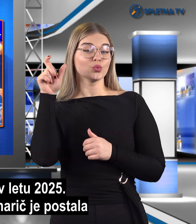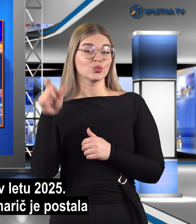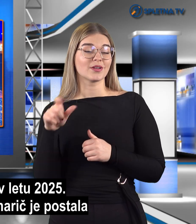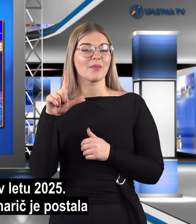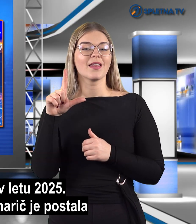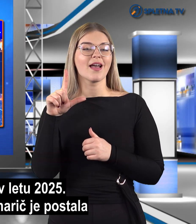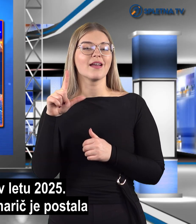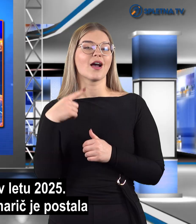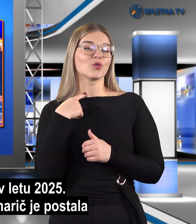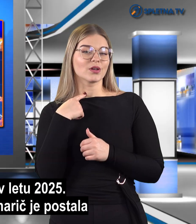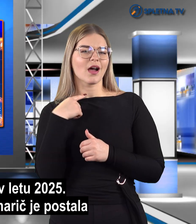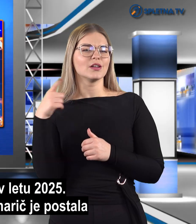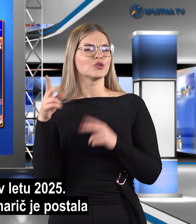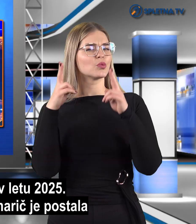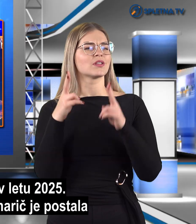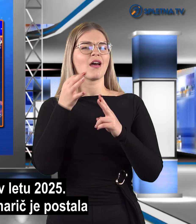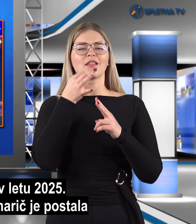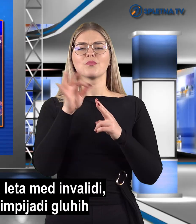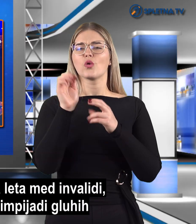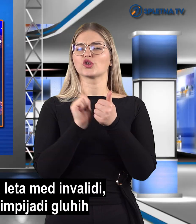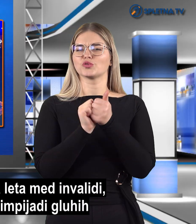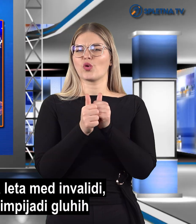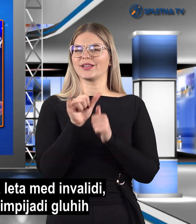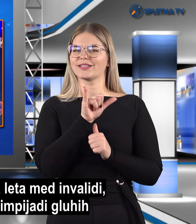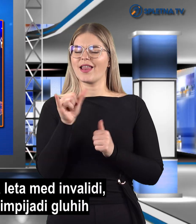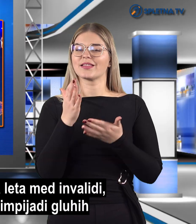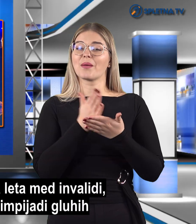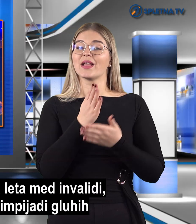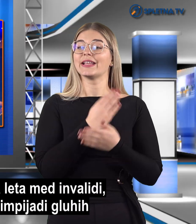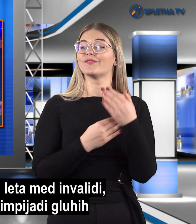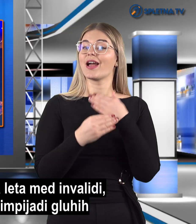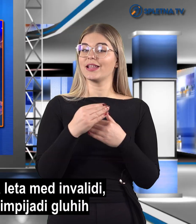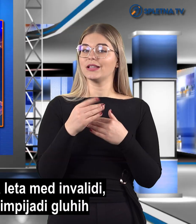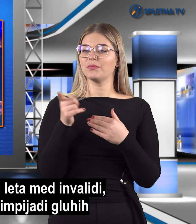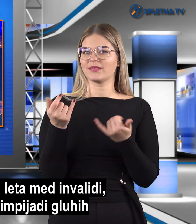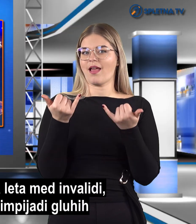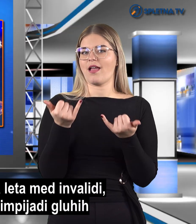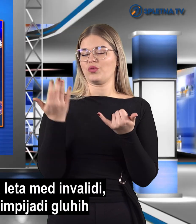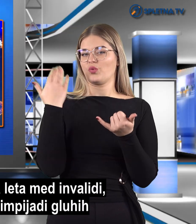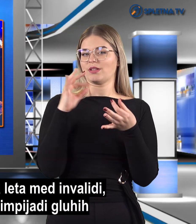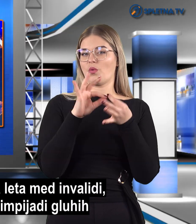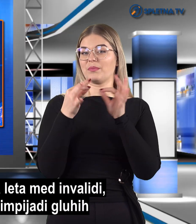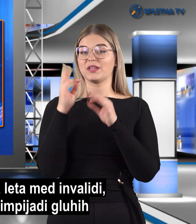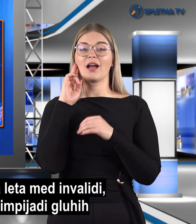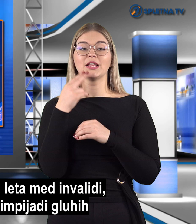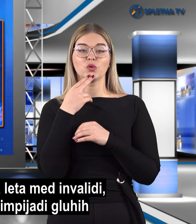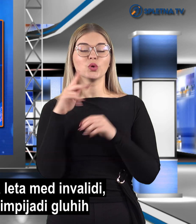Gluha Lea Glojnarič je postala najboljša športnica leta med invalidi, saj je letos na olimpijadi gluhih v Tokiu dobila 3